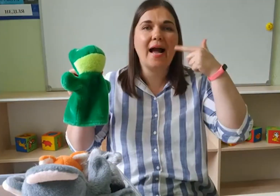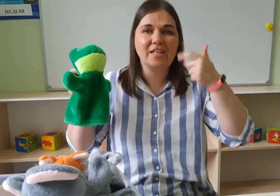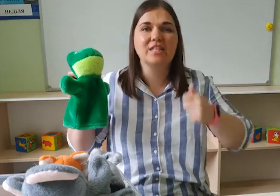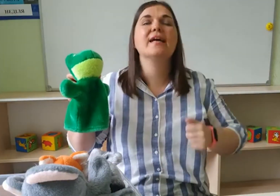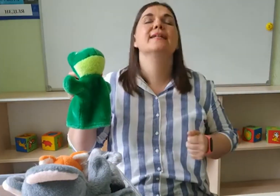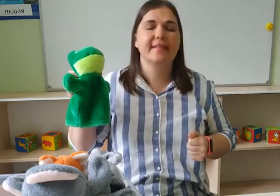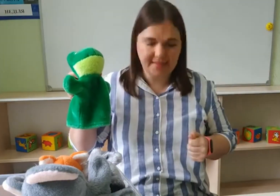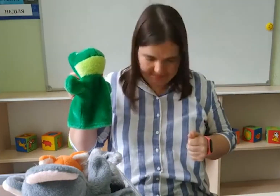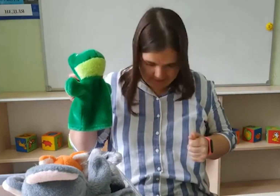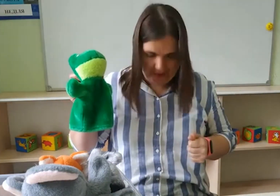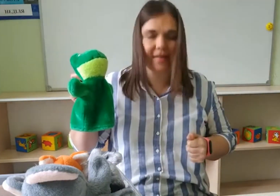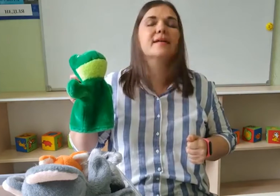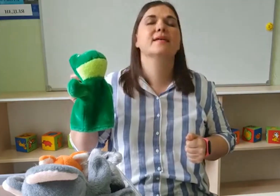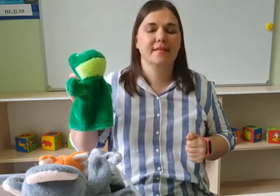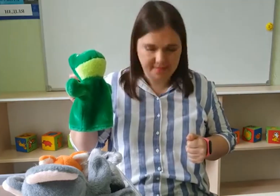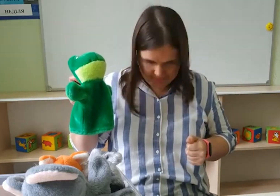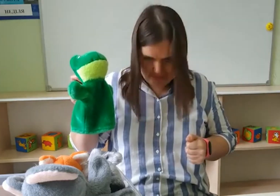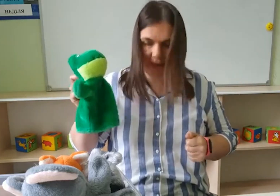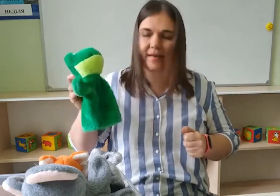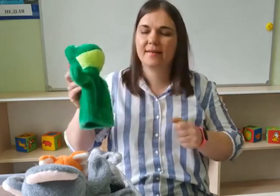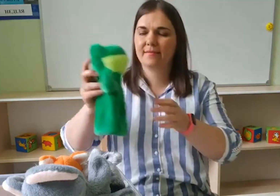каже: так, так.